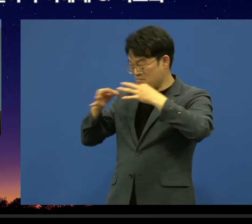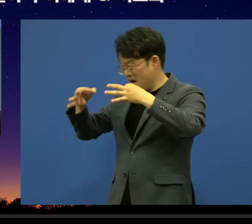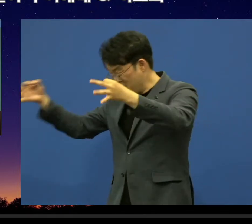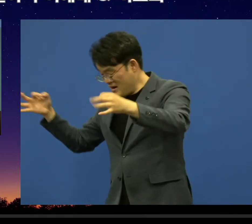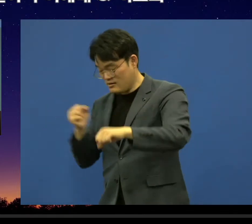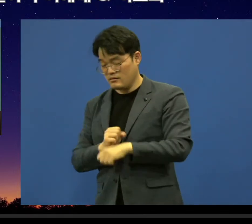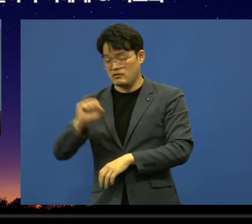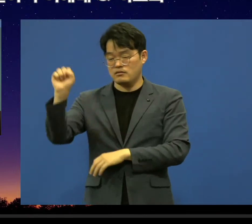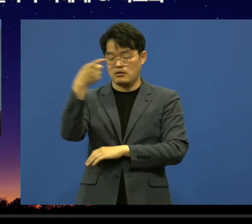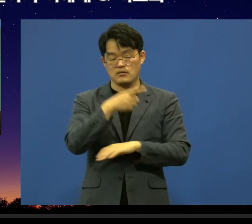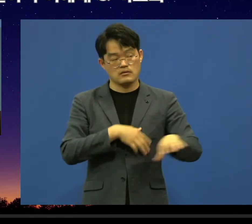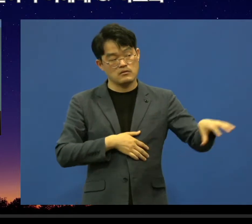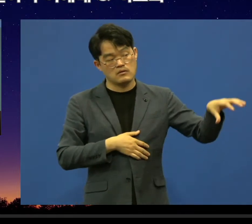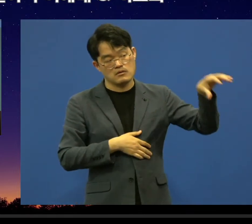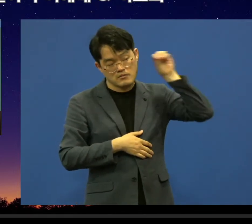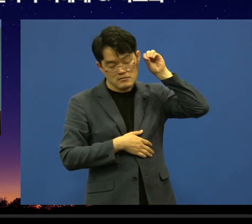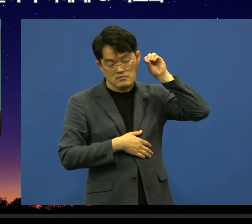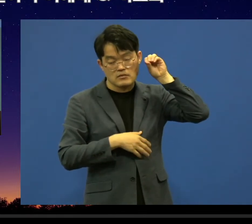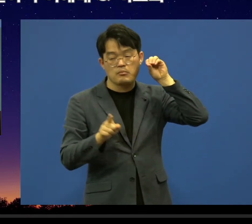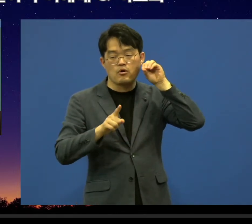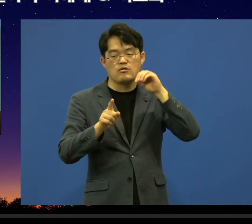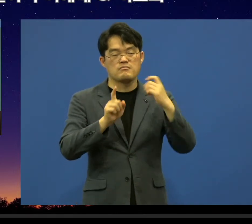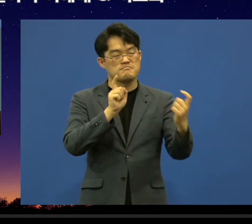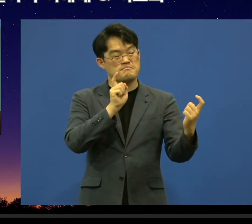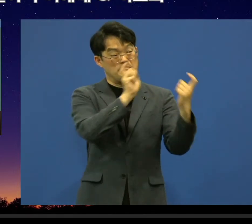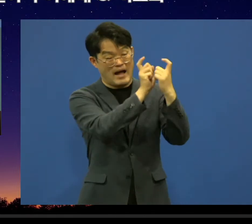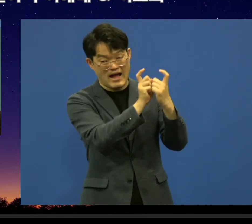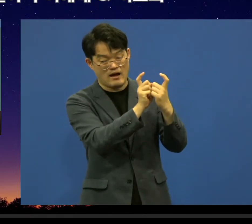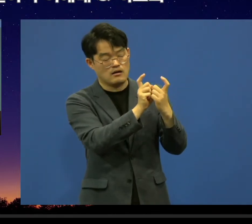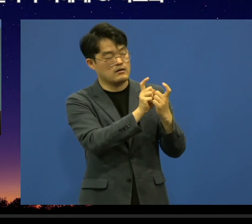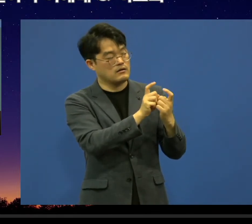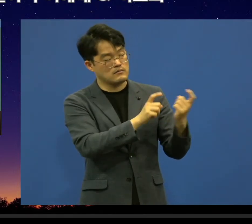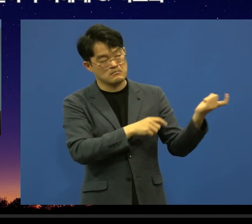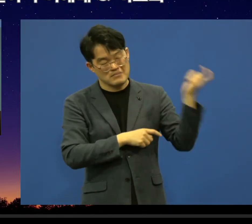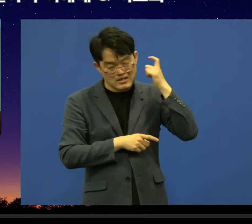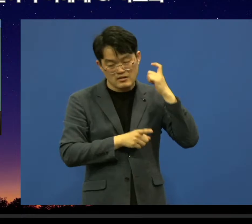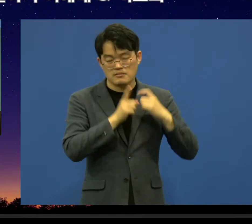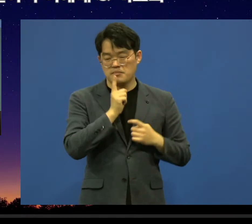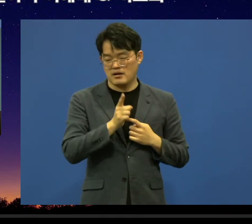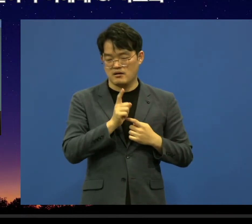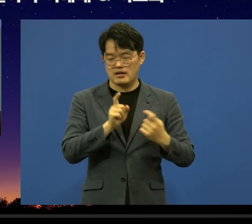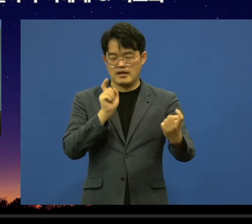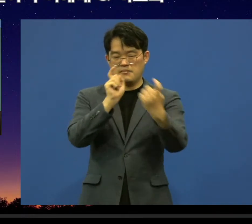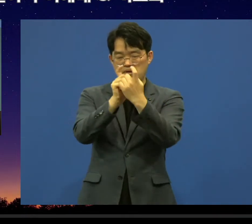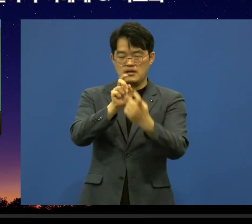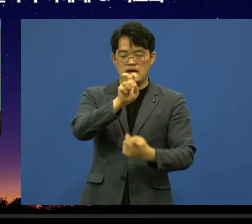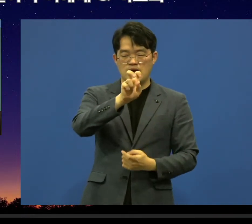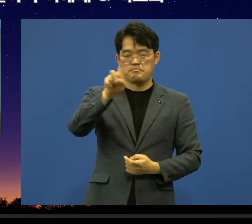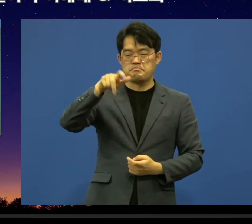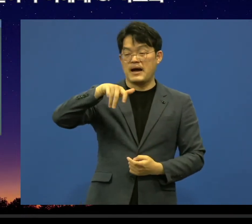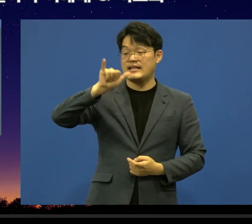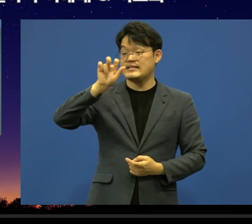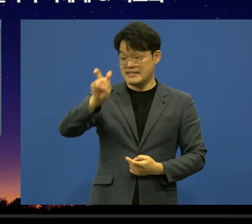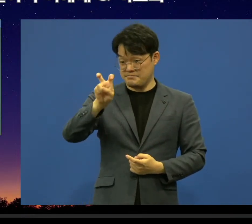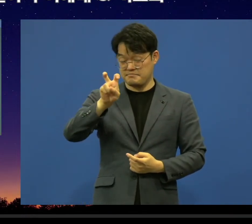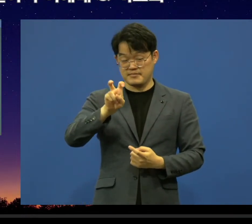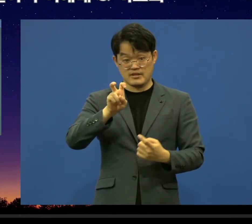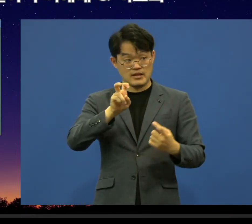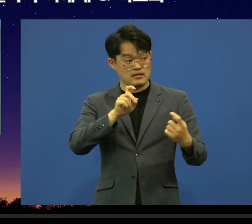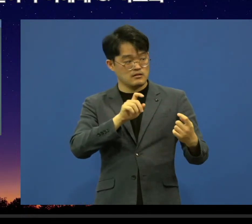뭐가 중요합니까? 마침. 자, 마침이라는 단어가 두 번 반복되고 있죠.